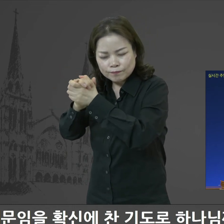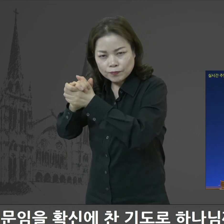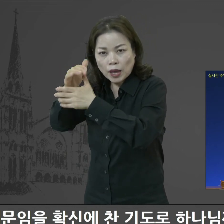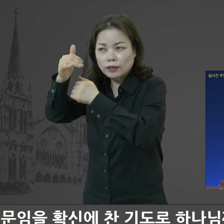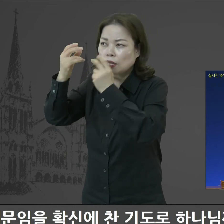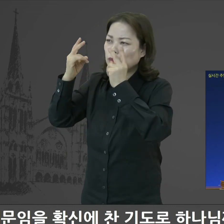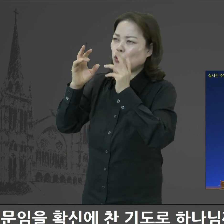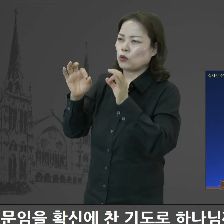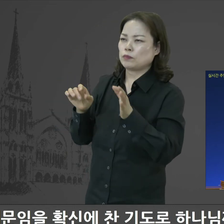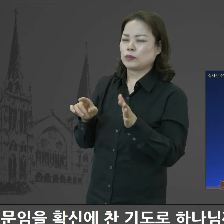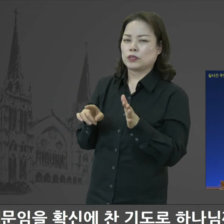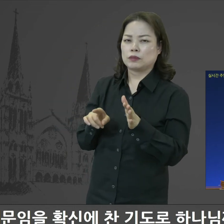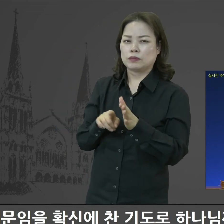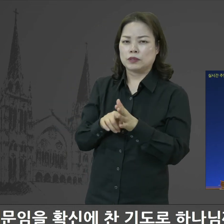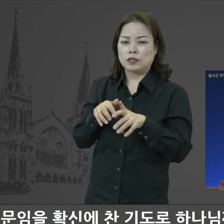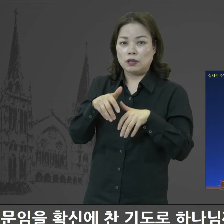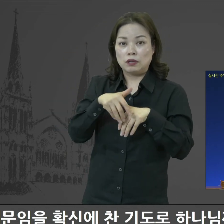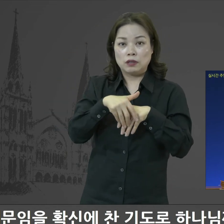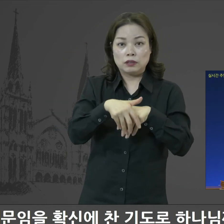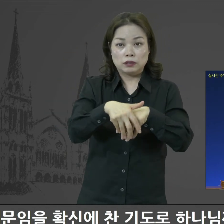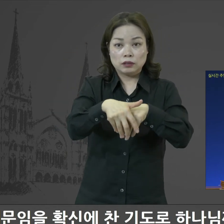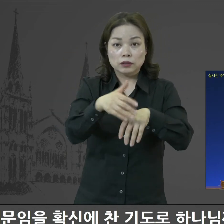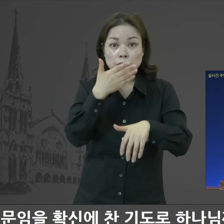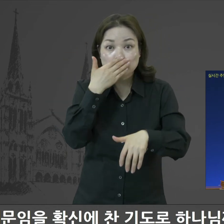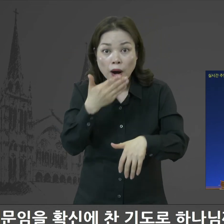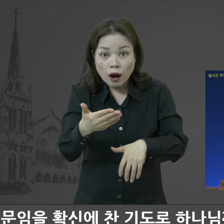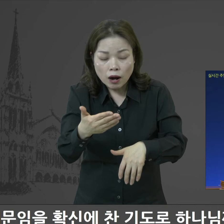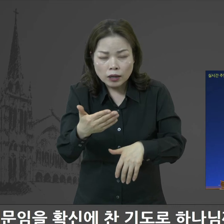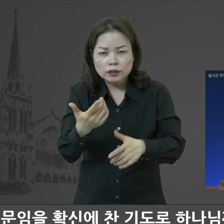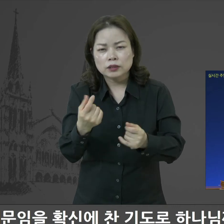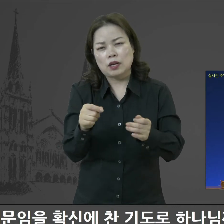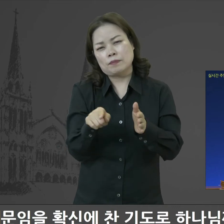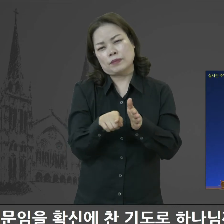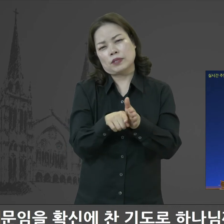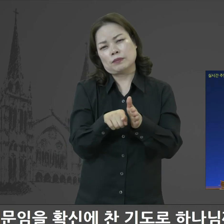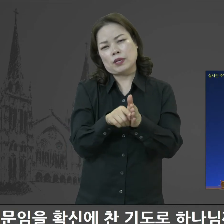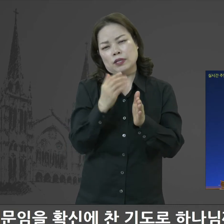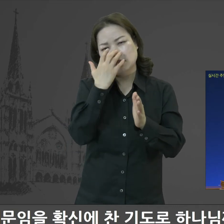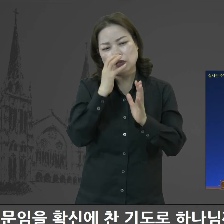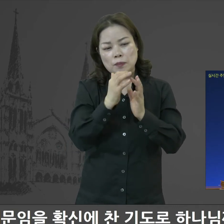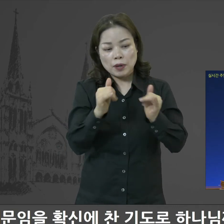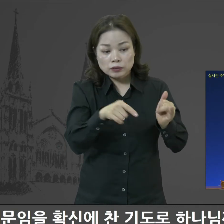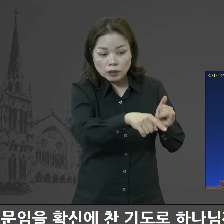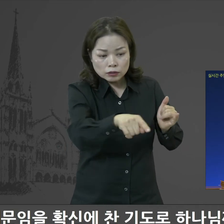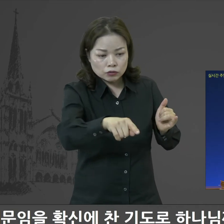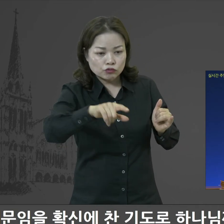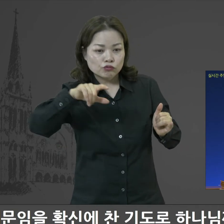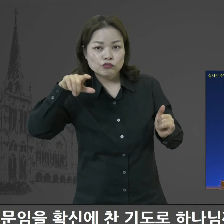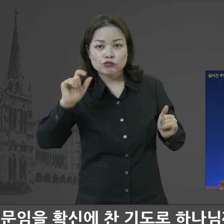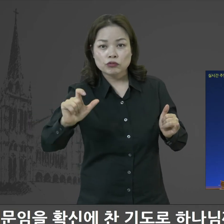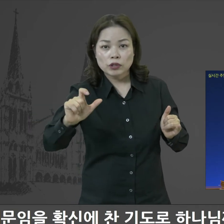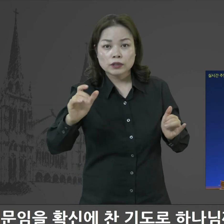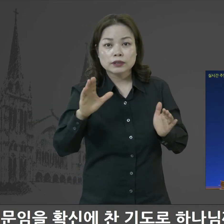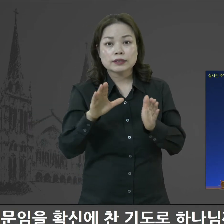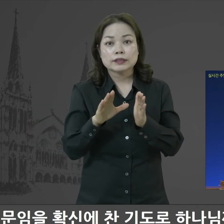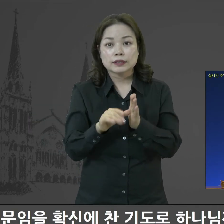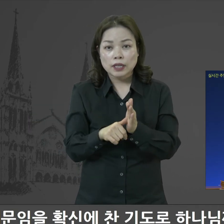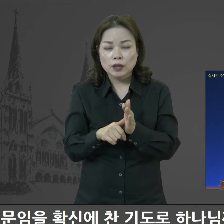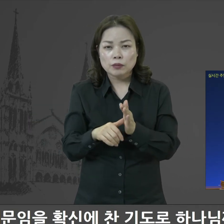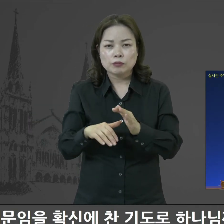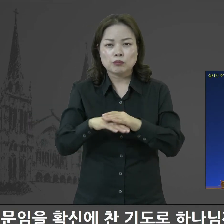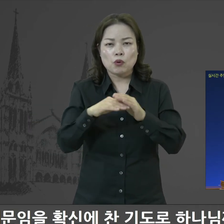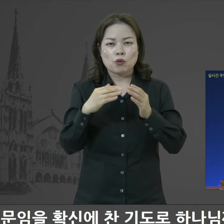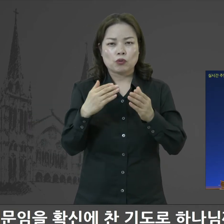하나님을 바라보는 믿음을 가지고 전진할 수 있게 했고, 이러한 믿음이 이스라엘 백성들에게 굳건해질 때에